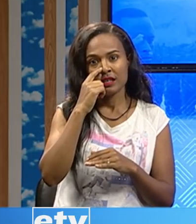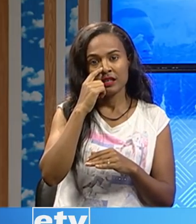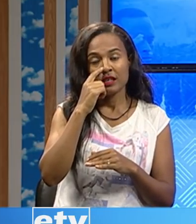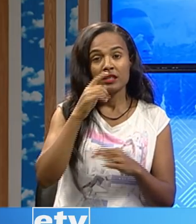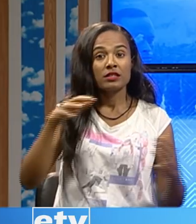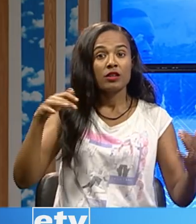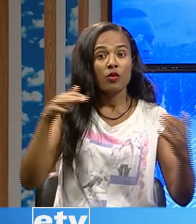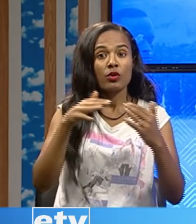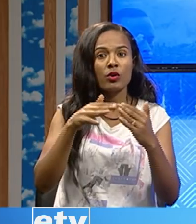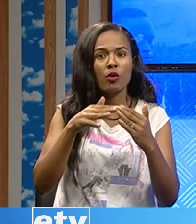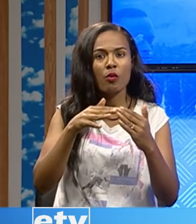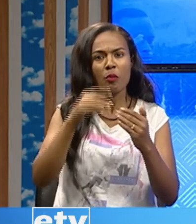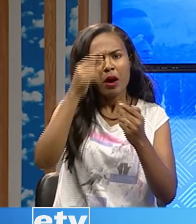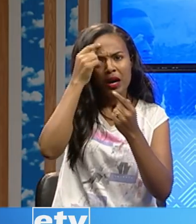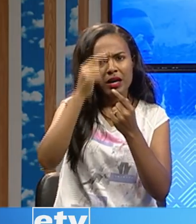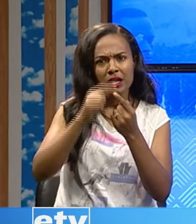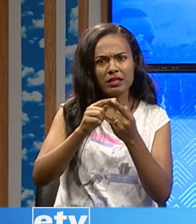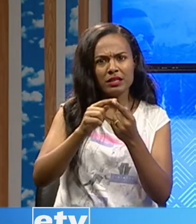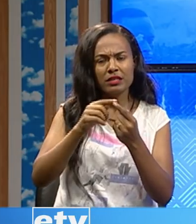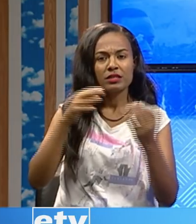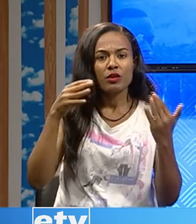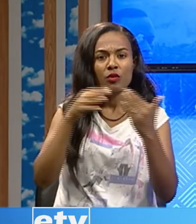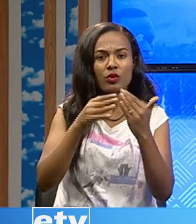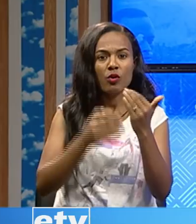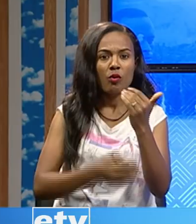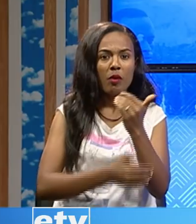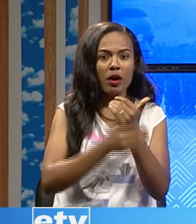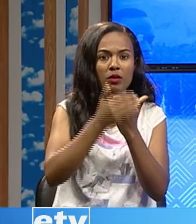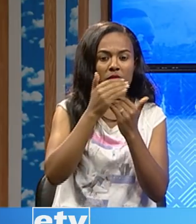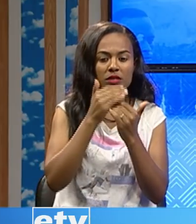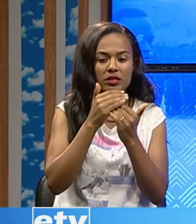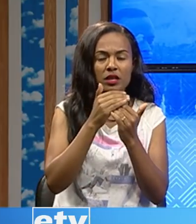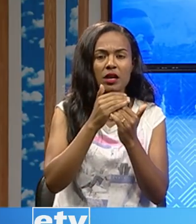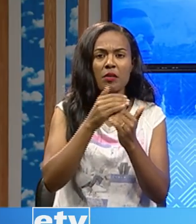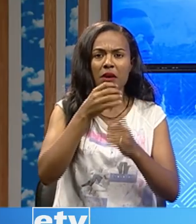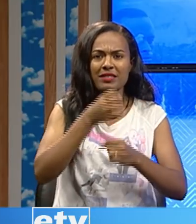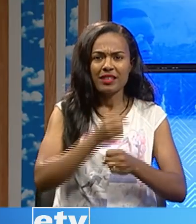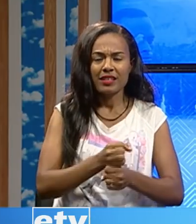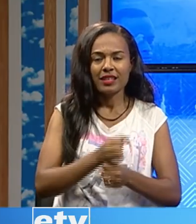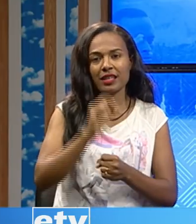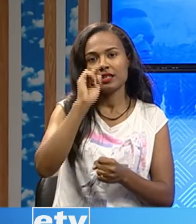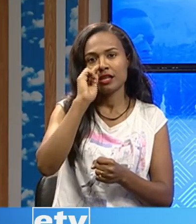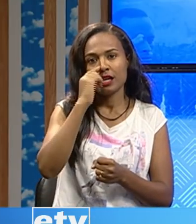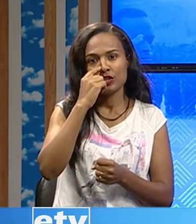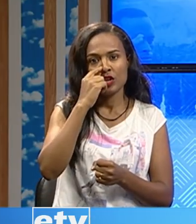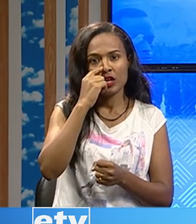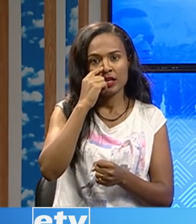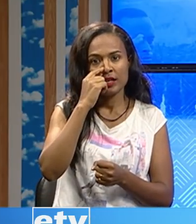ስለ ውጊያው ማቀድ፣ ስለ ውጊያው ማልበስ፣ ስለ ውጊያው ማስተጠቅ ይሰለቻል።